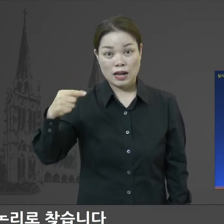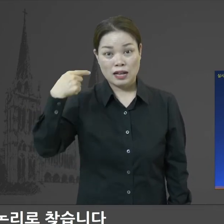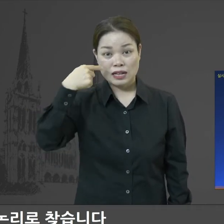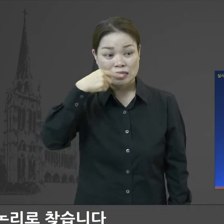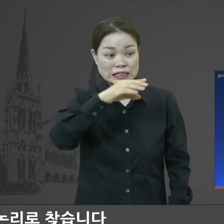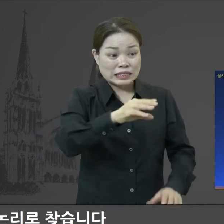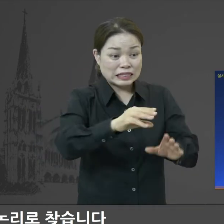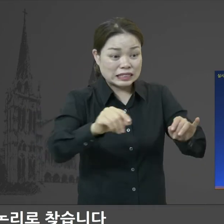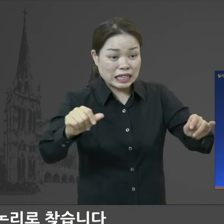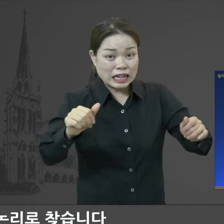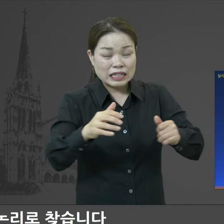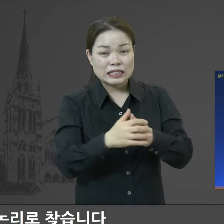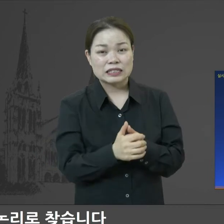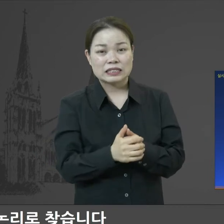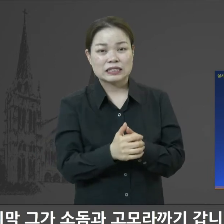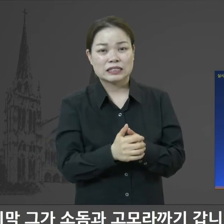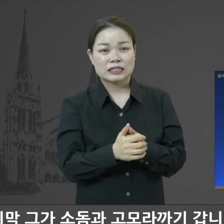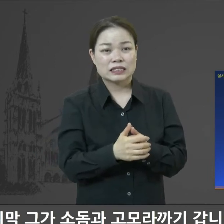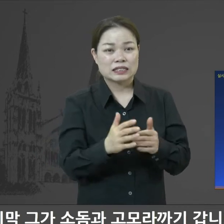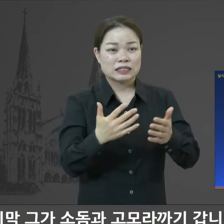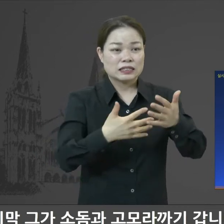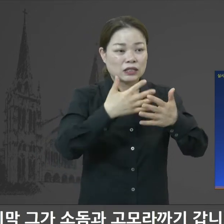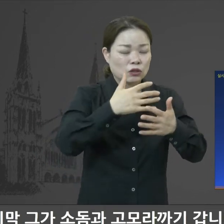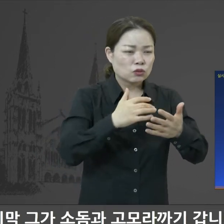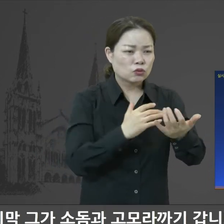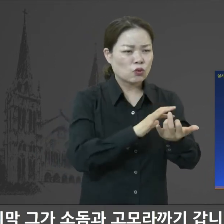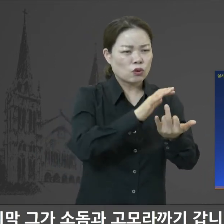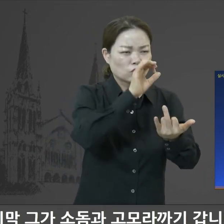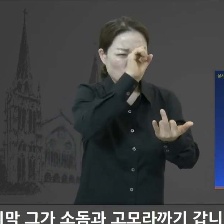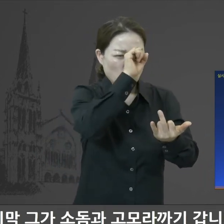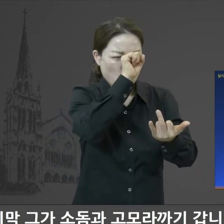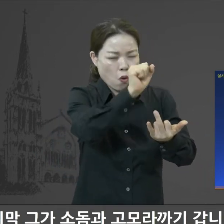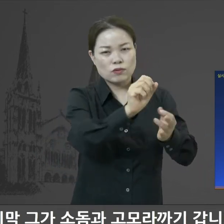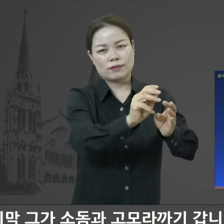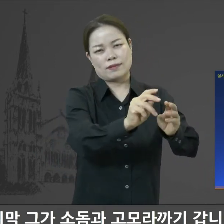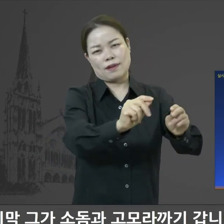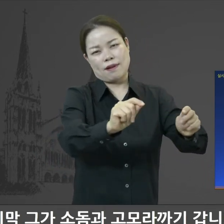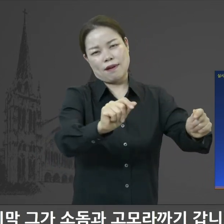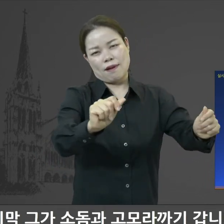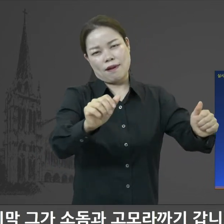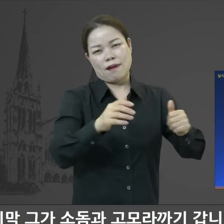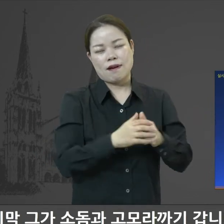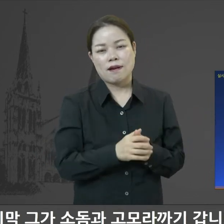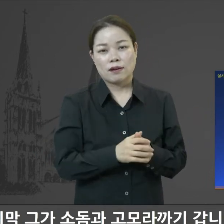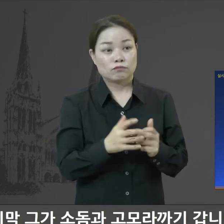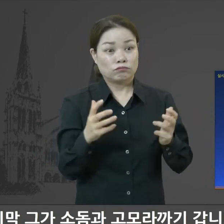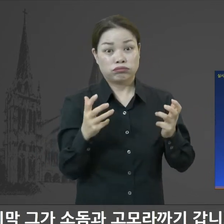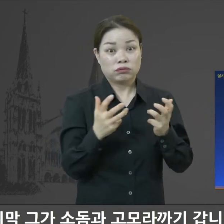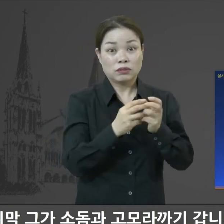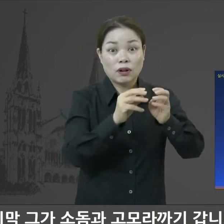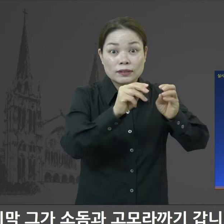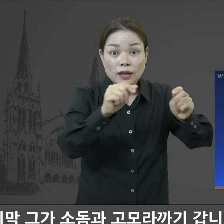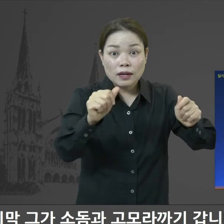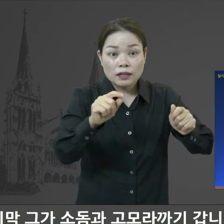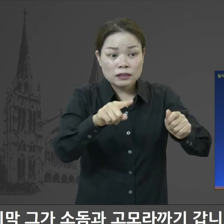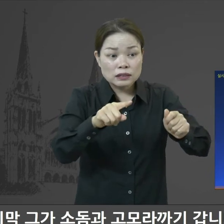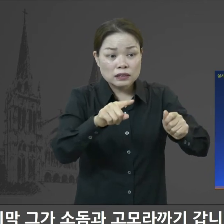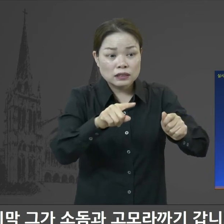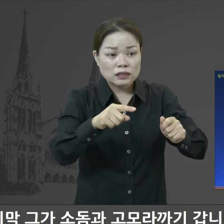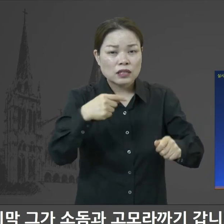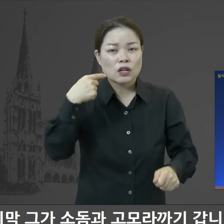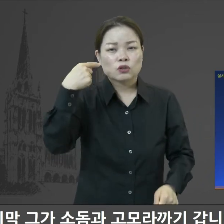마치 여호와의 동산 같았더라라고 얘기합니다. 그만큼 기름지고 풍요로운 곳이었죠. 문제는 무엇입니까? 그